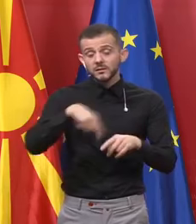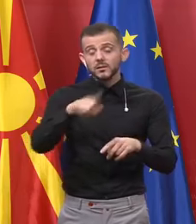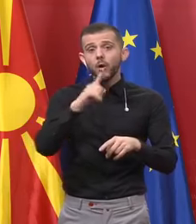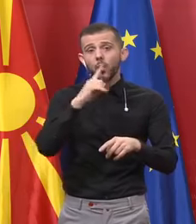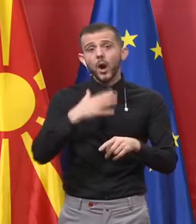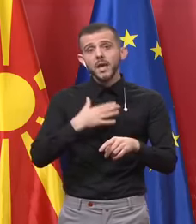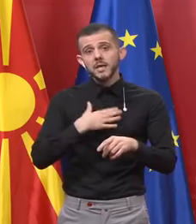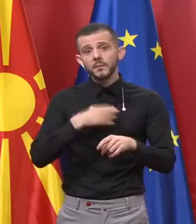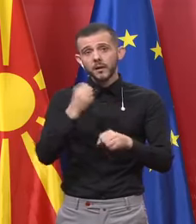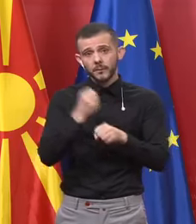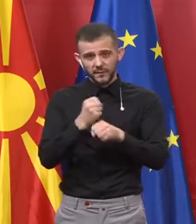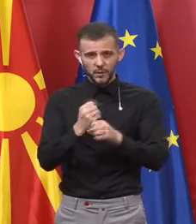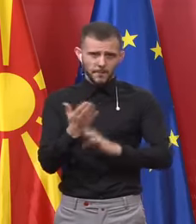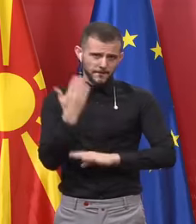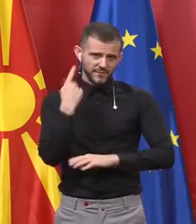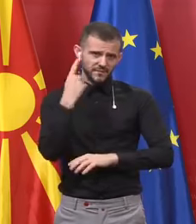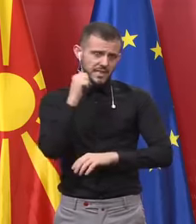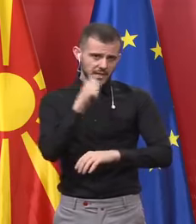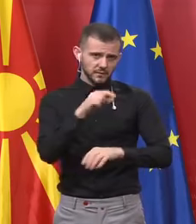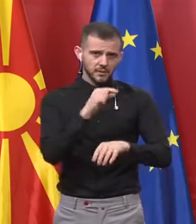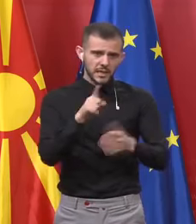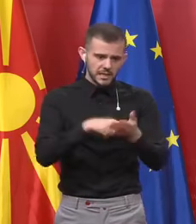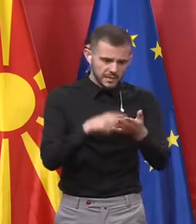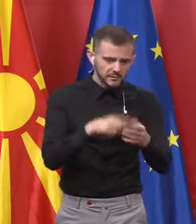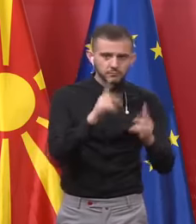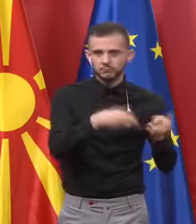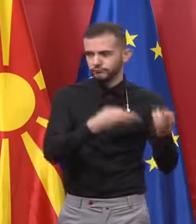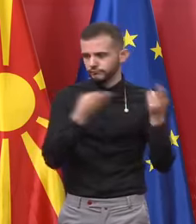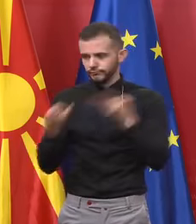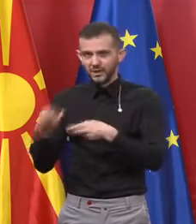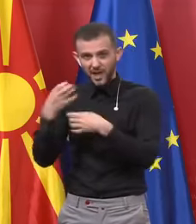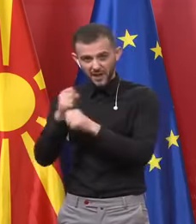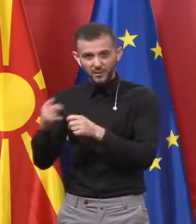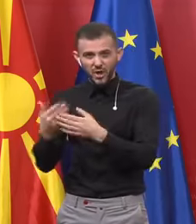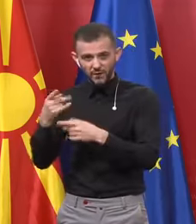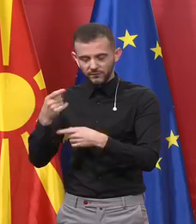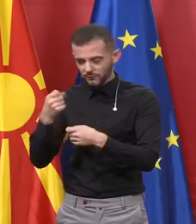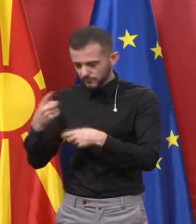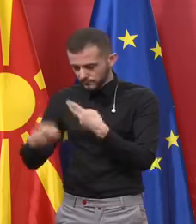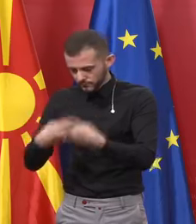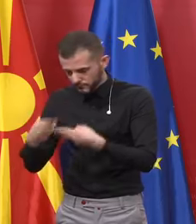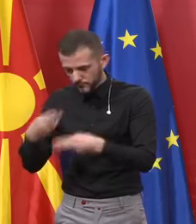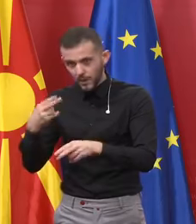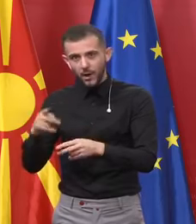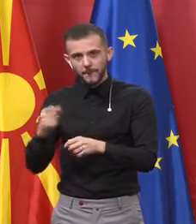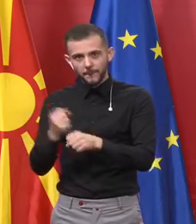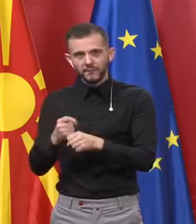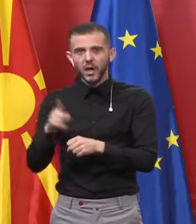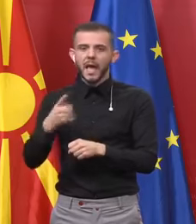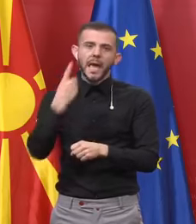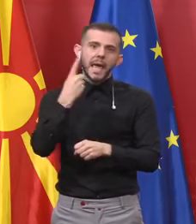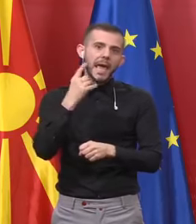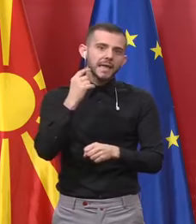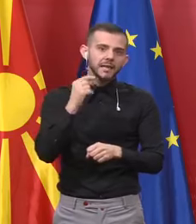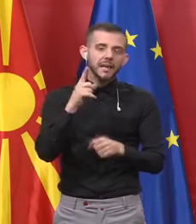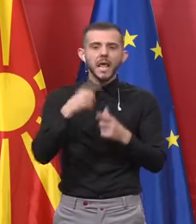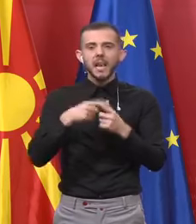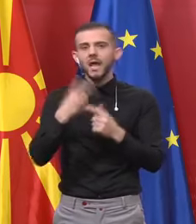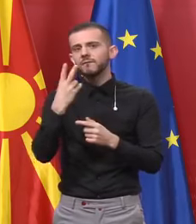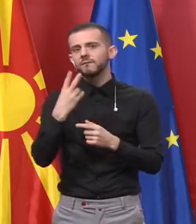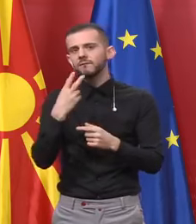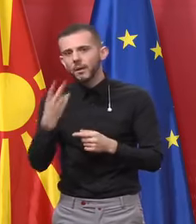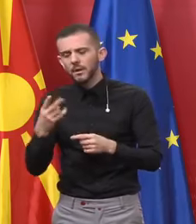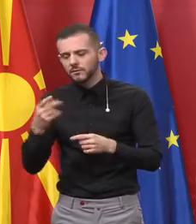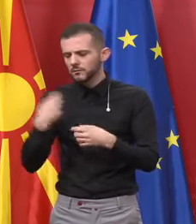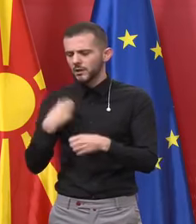во текот на предходниот ден и утрото ќе се испратат во лабораторијата, за да може во една или најмногу две тури да се